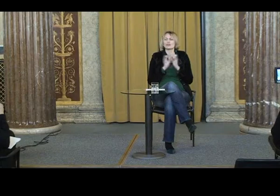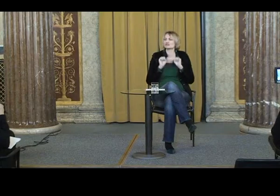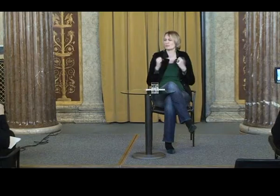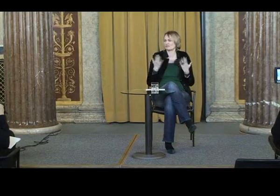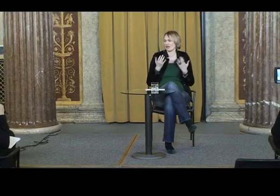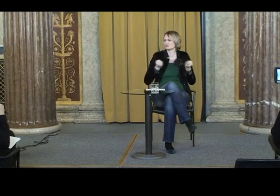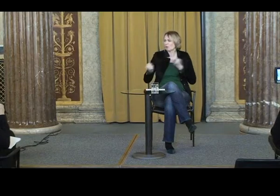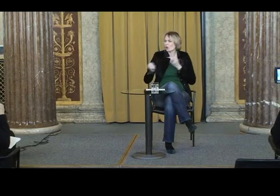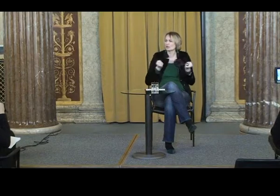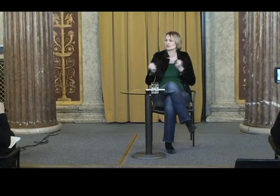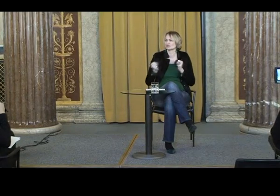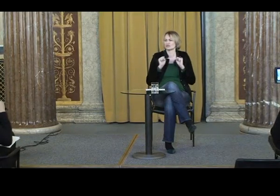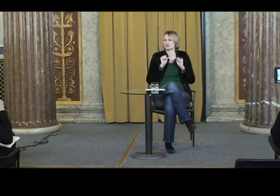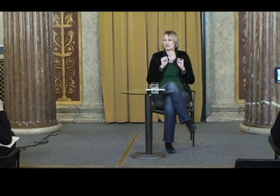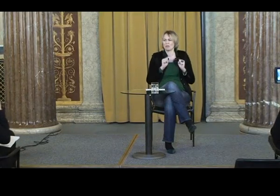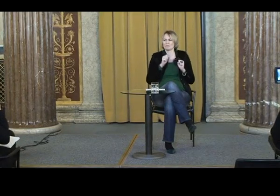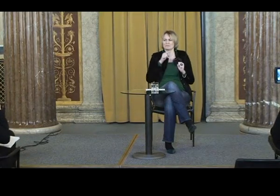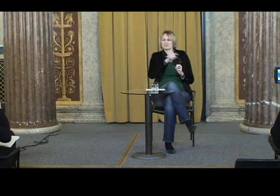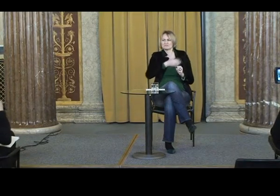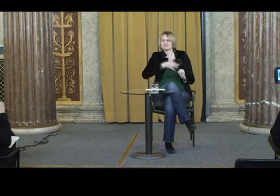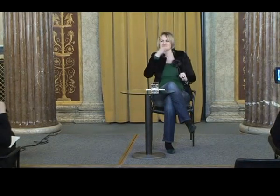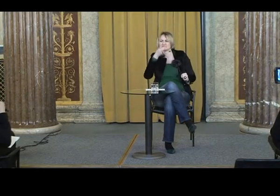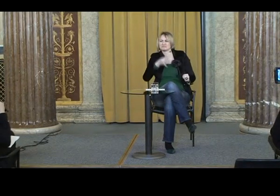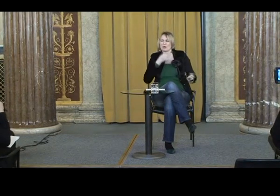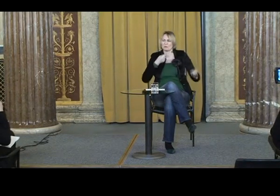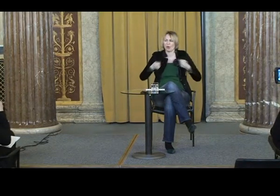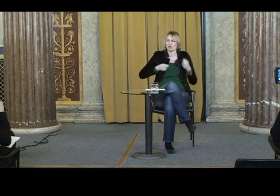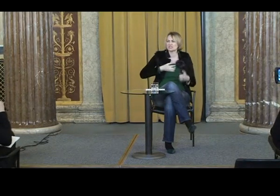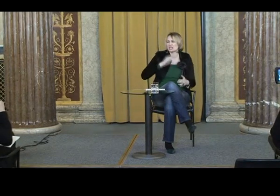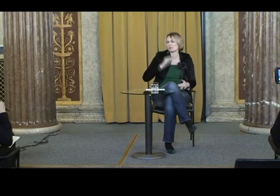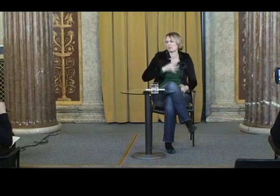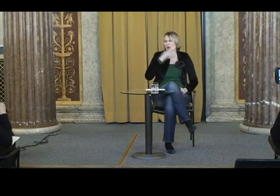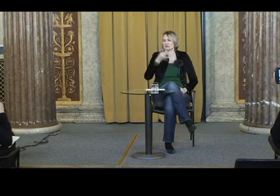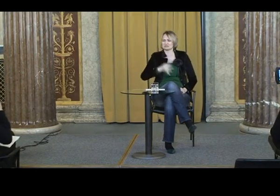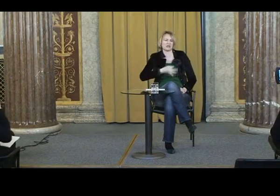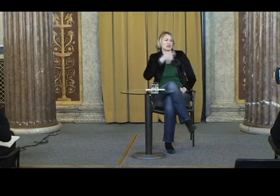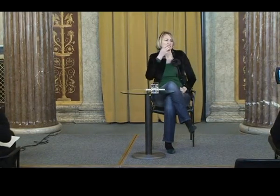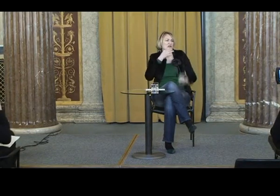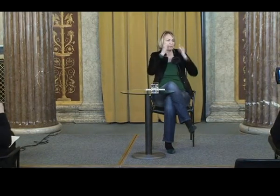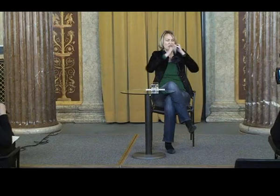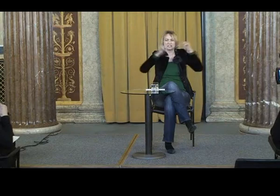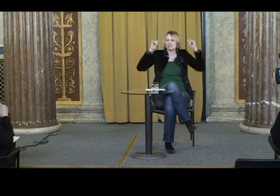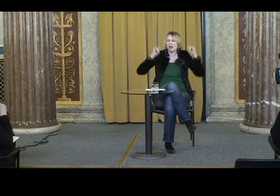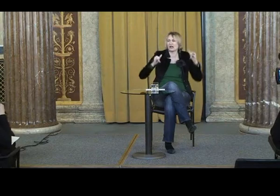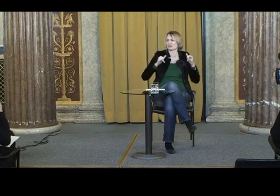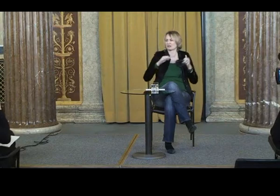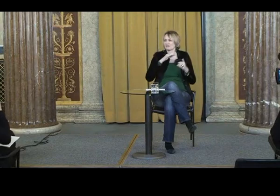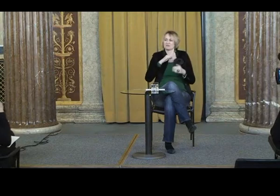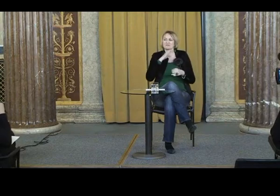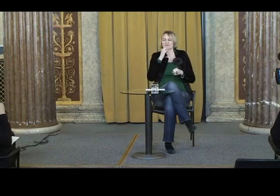nicht? Hat politischen Charakter, da wird geredet, politisiert in